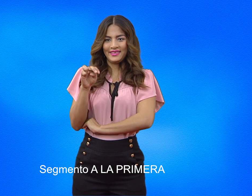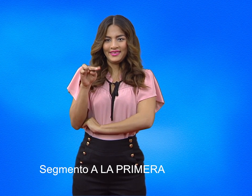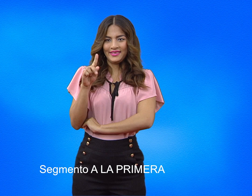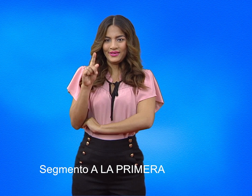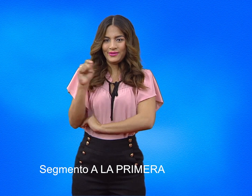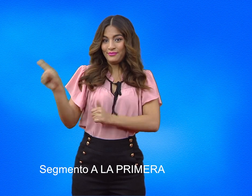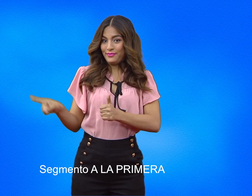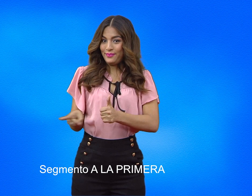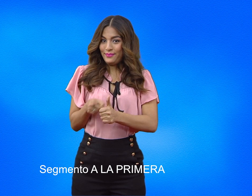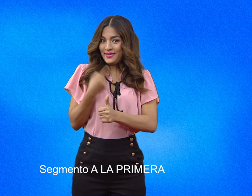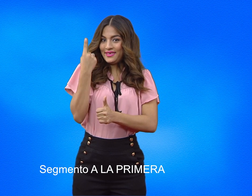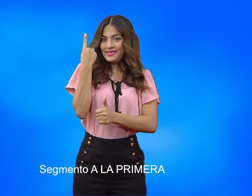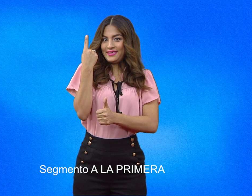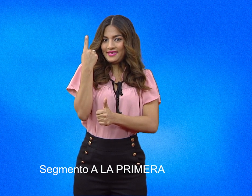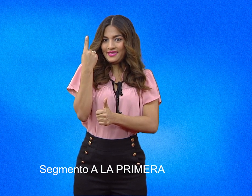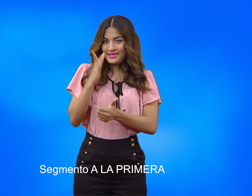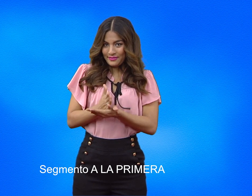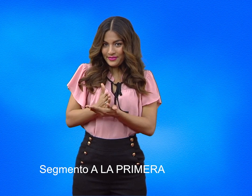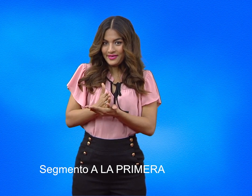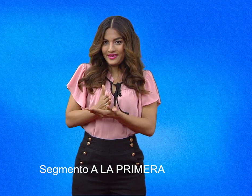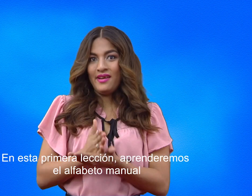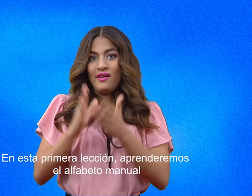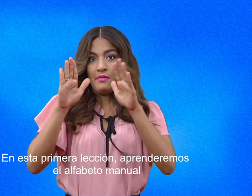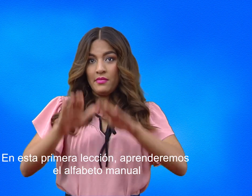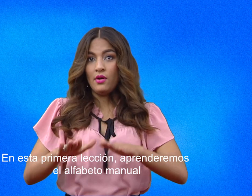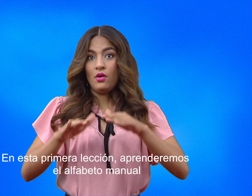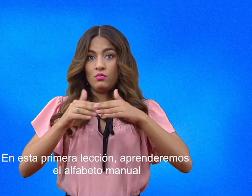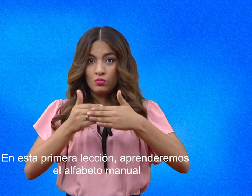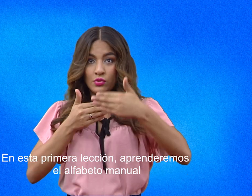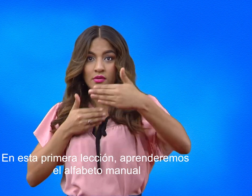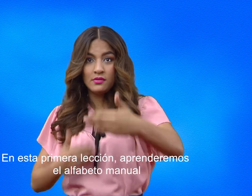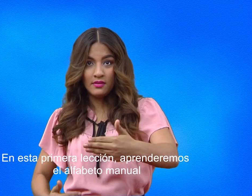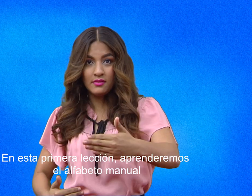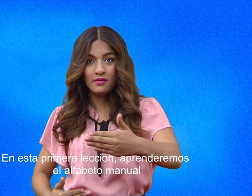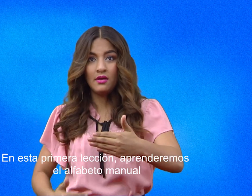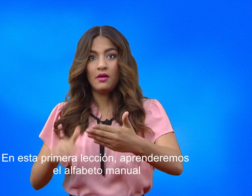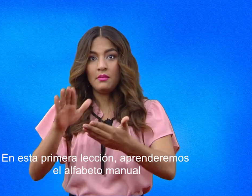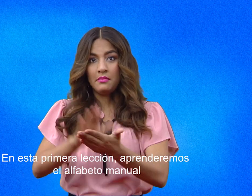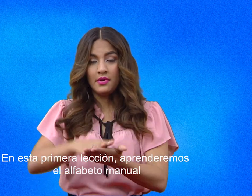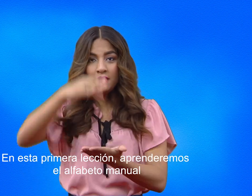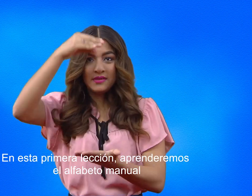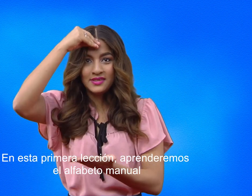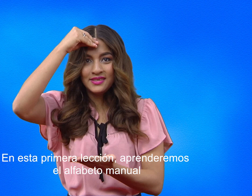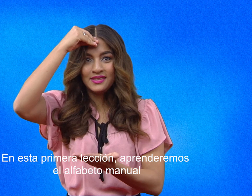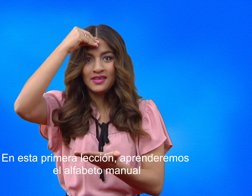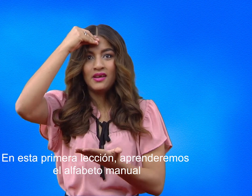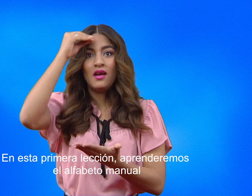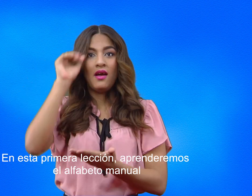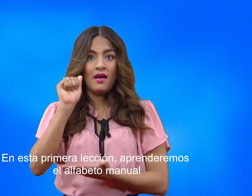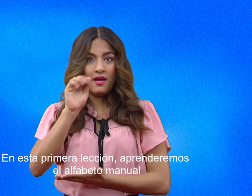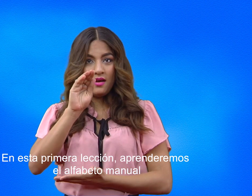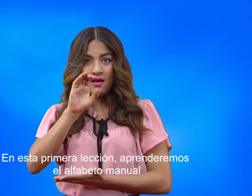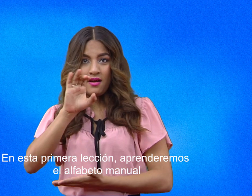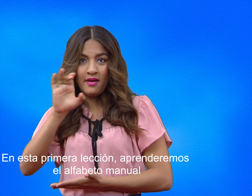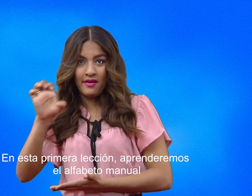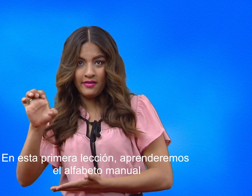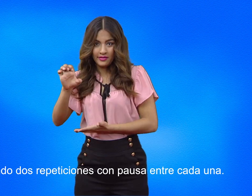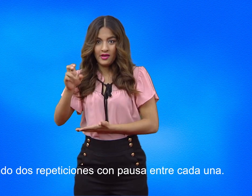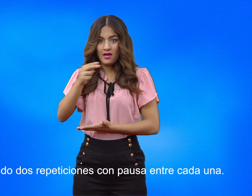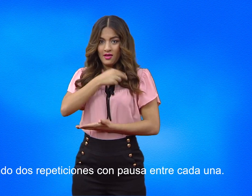Segmento a la primera. En esta lección aprenderemos el alfabeto manual